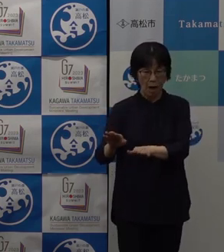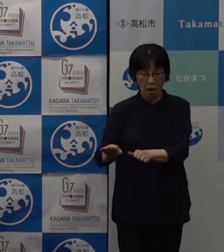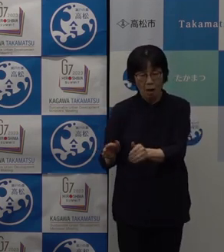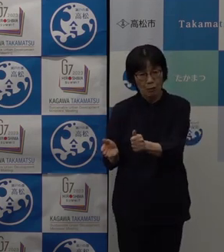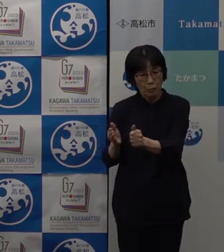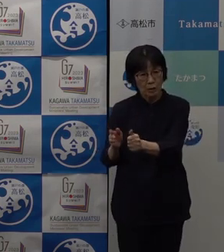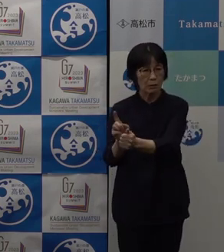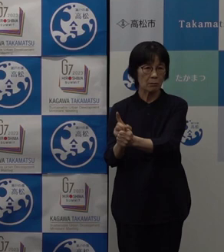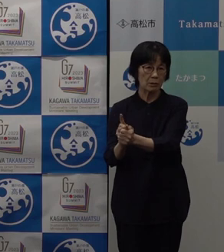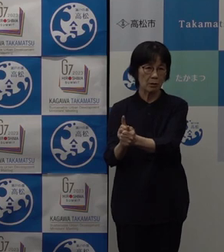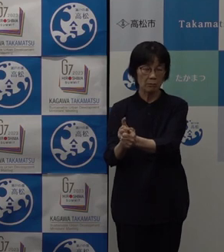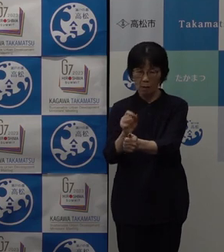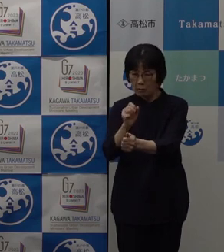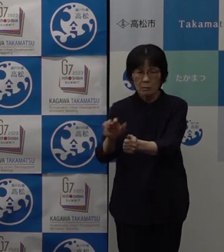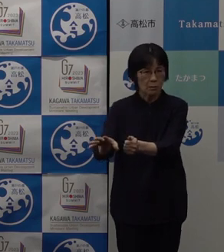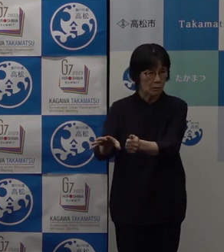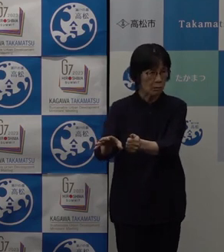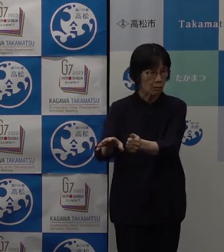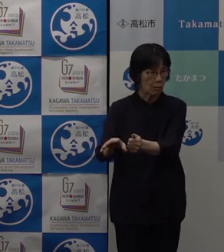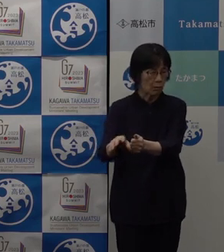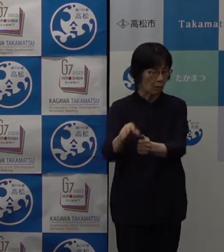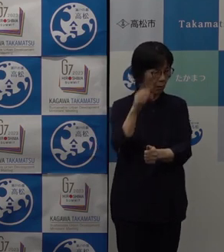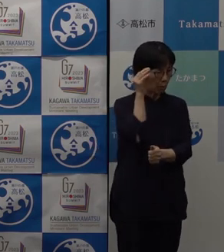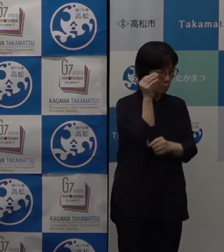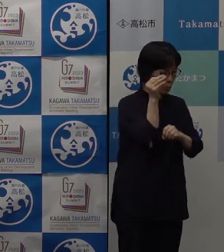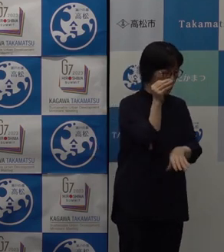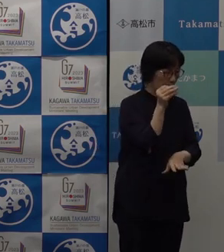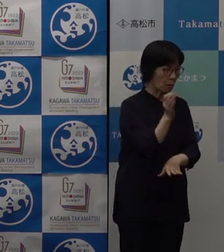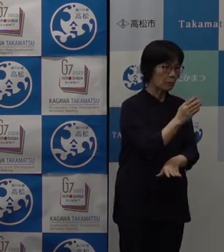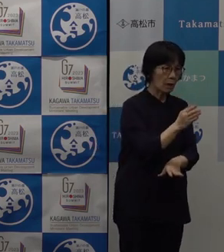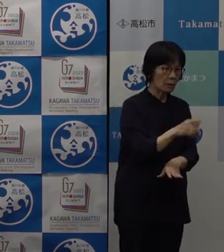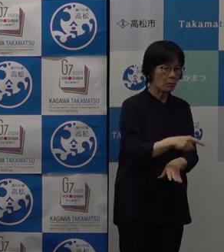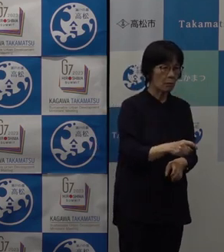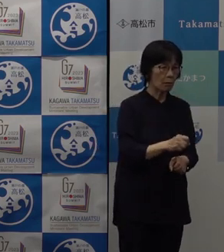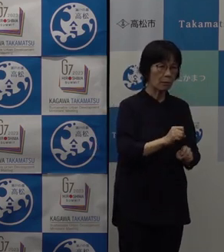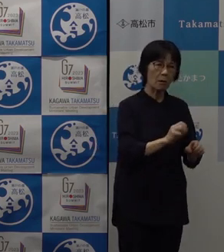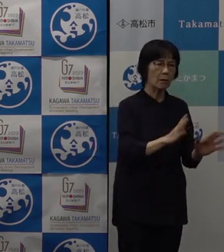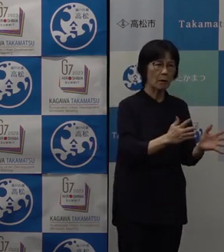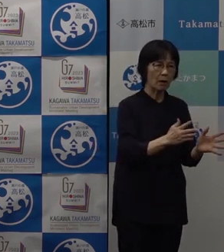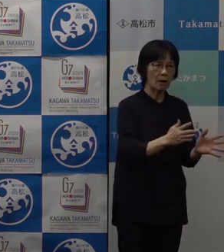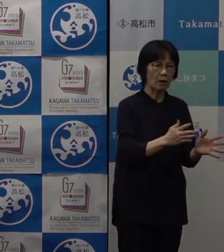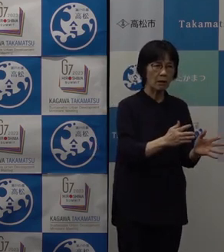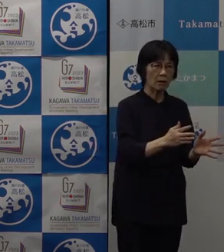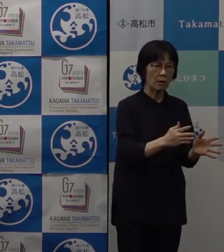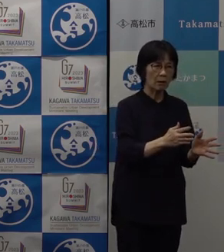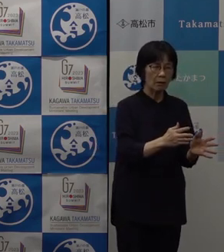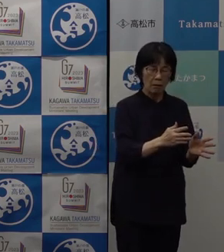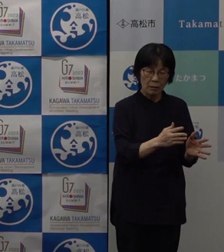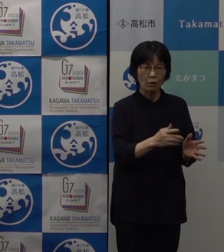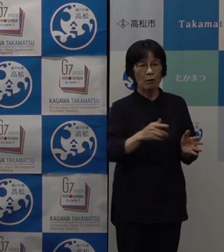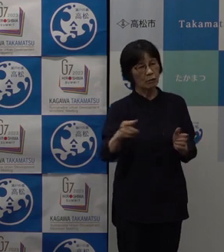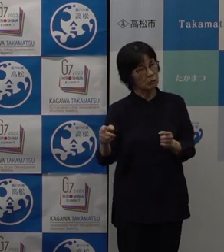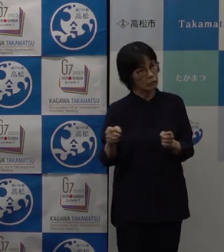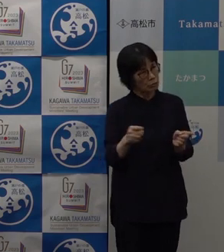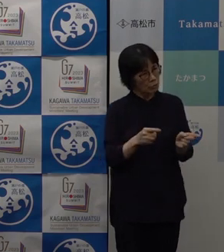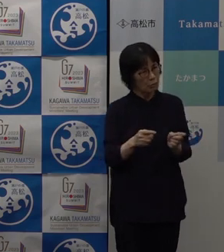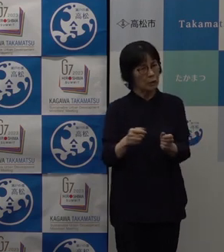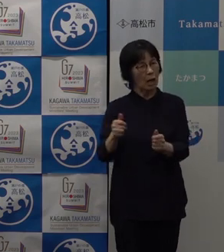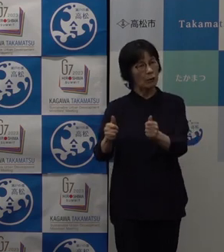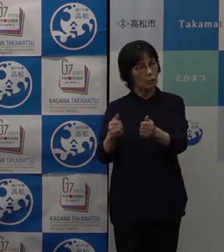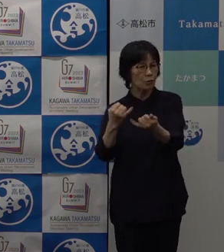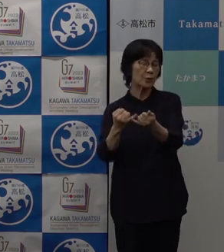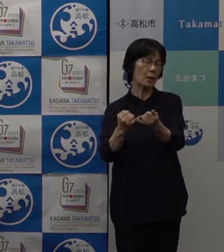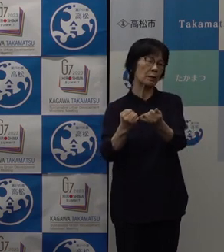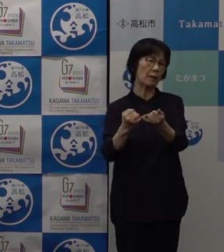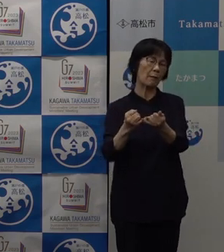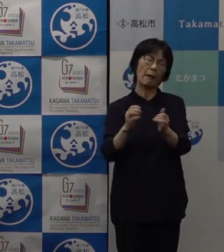育て対策を十分にやれるけども、財源がないところはやれないという形で、そういう引っ張り合い、移動することになっては